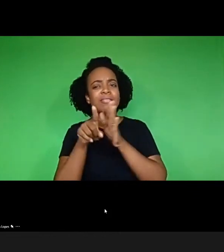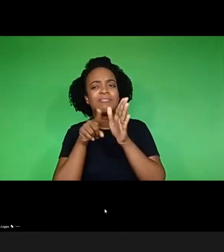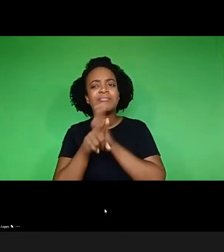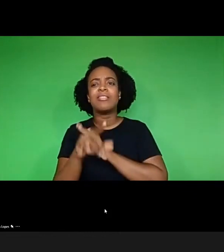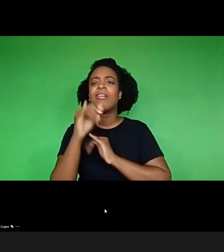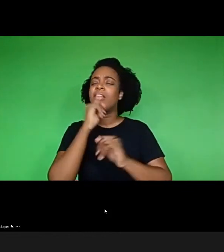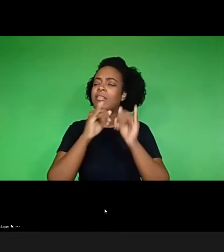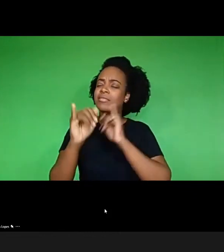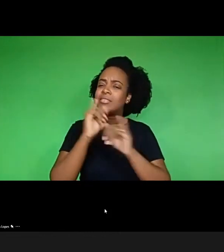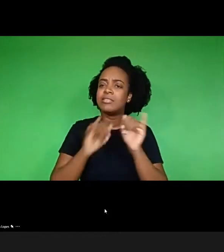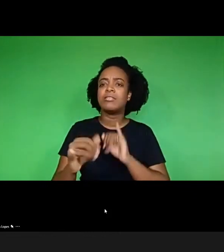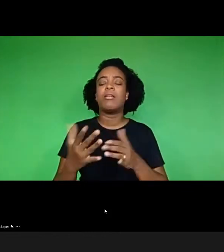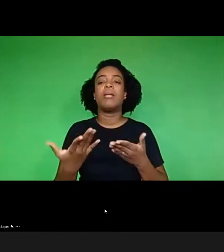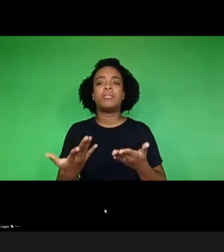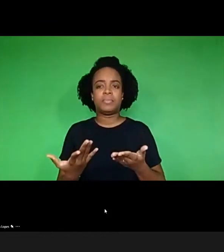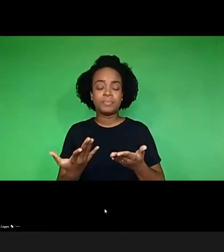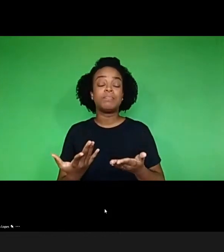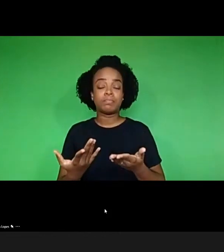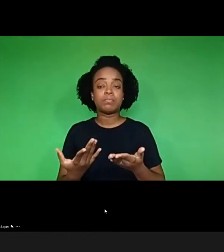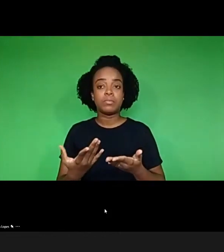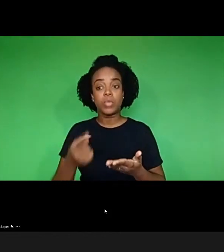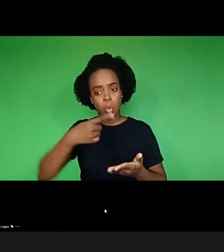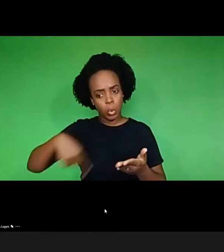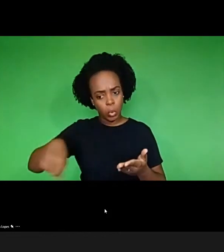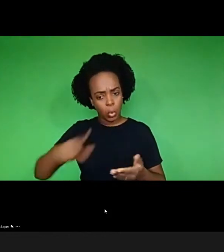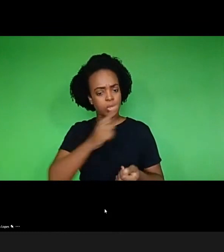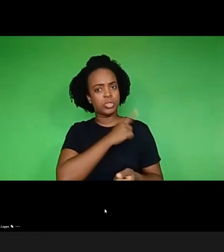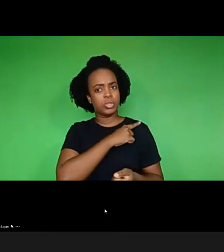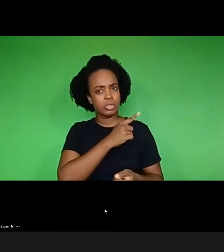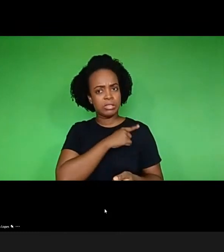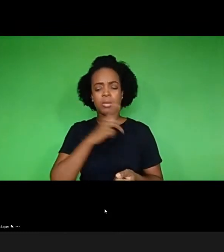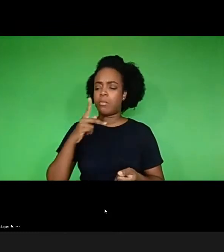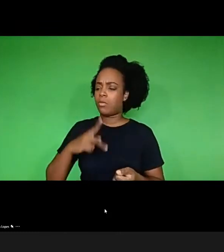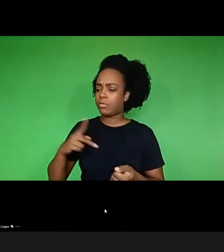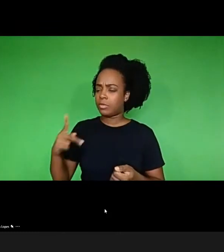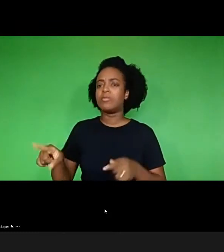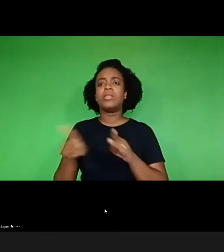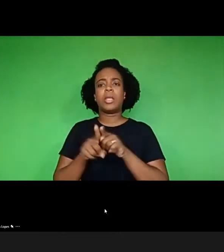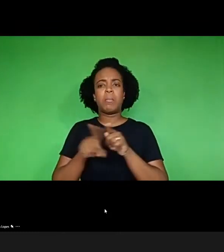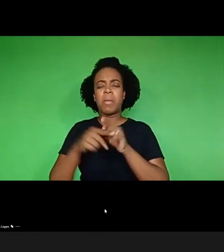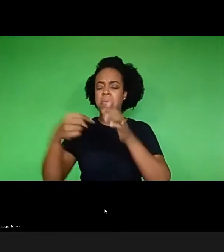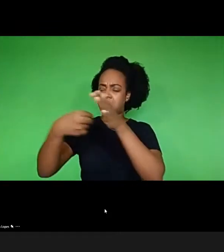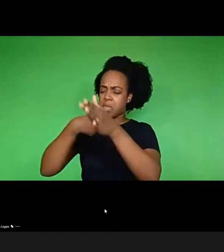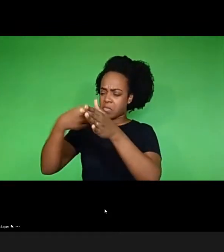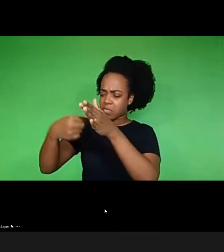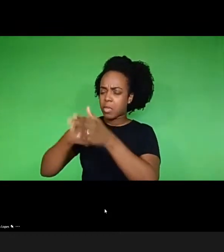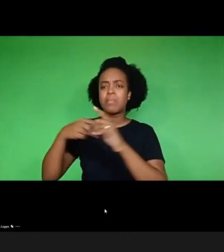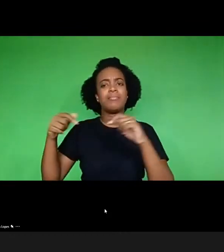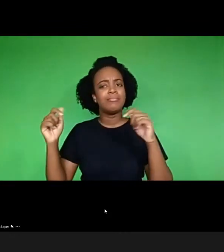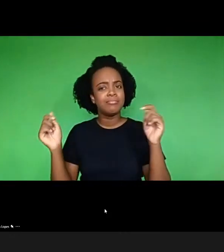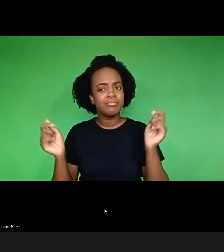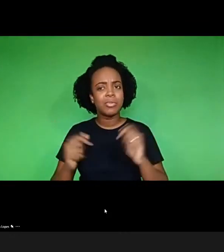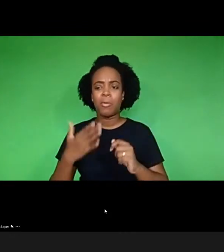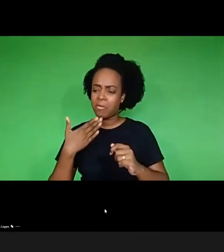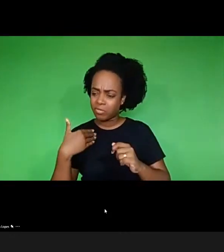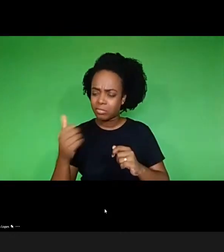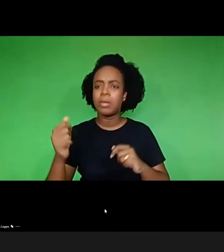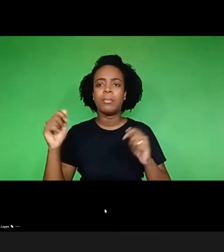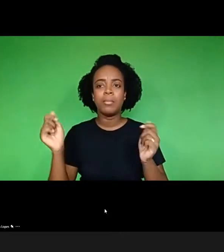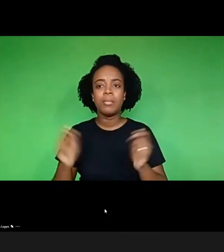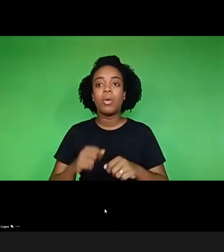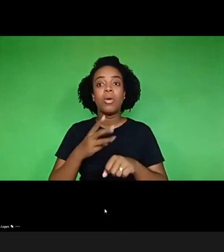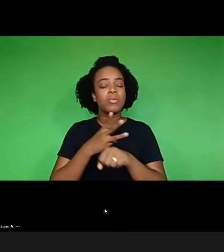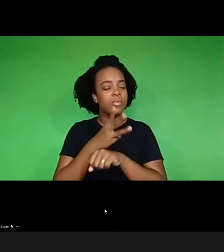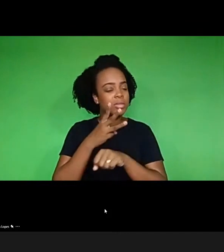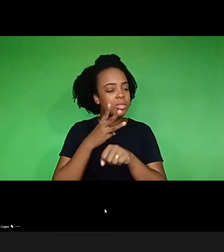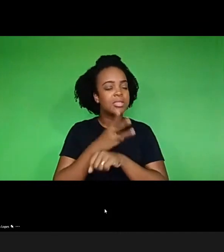da gestão, os professores. A partir de hoje, eu volto a estar disponível, né, no WhatsApp para a gente poder conversar,